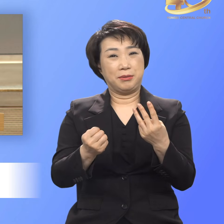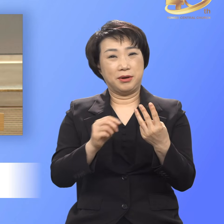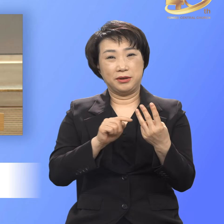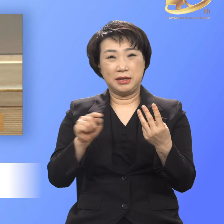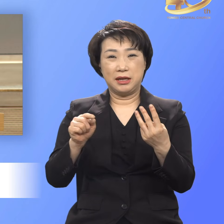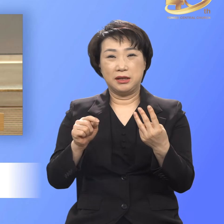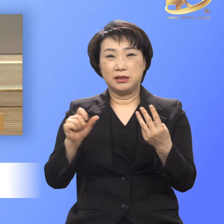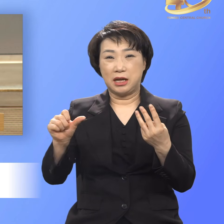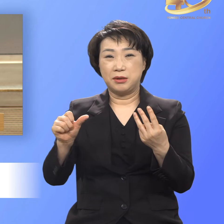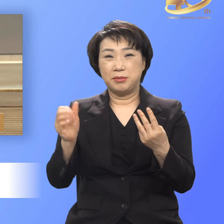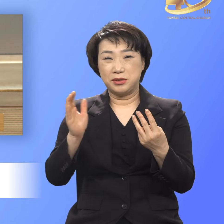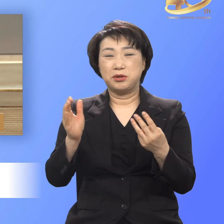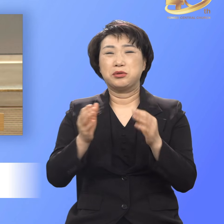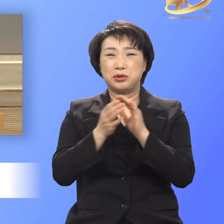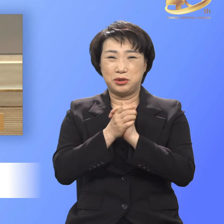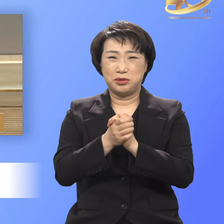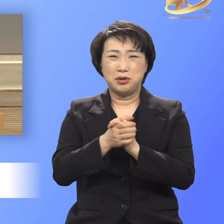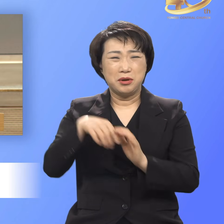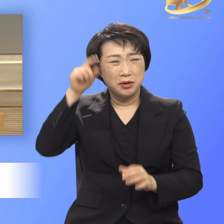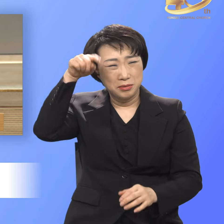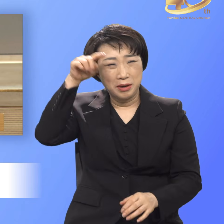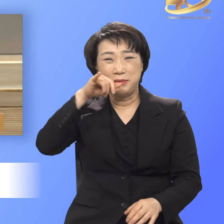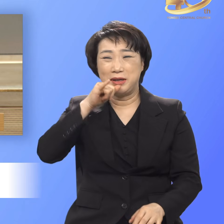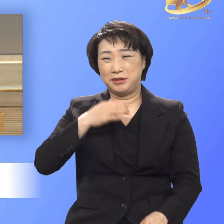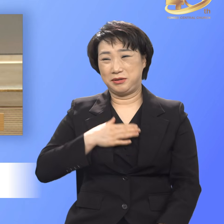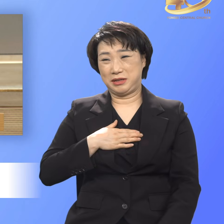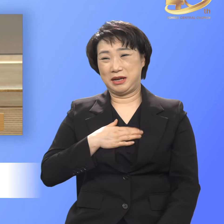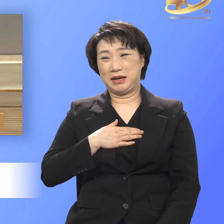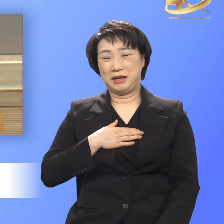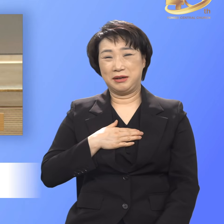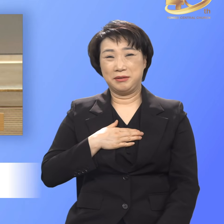3번에서 5번 정도를 그러면